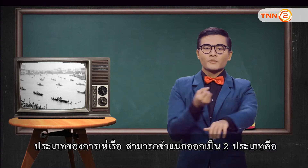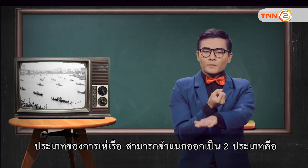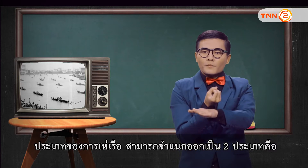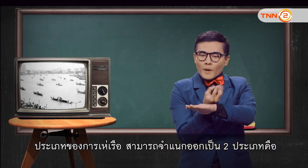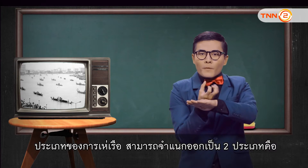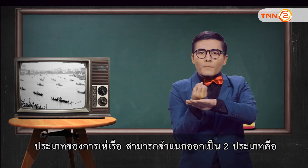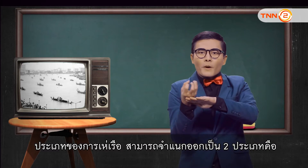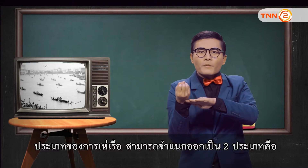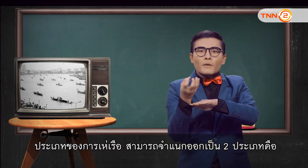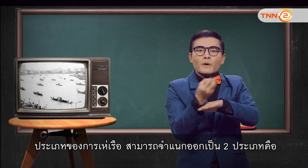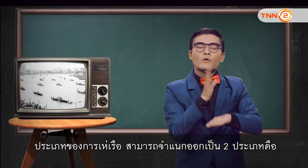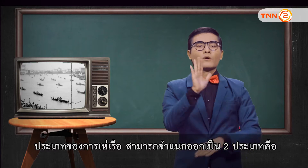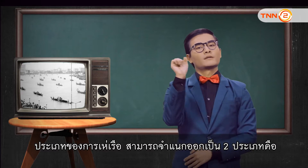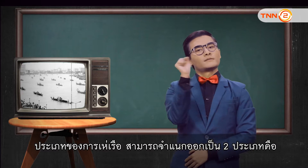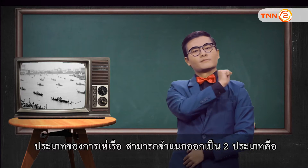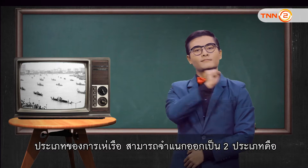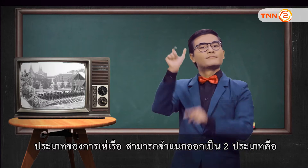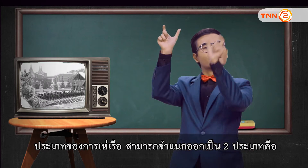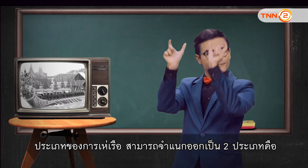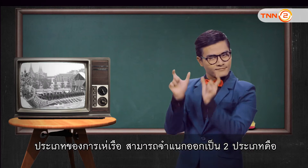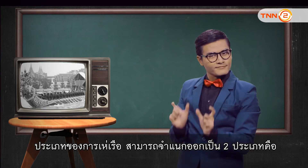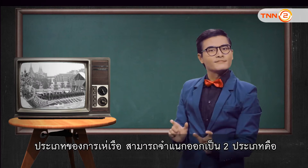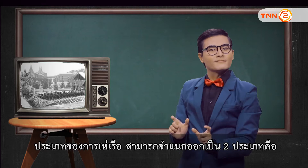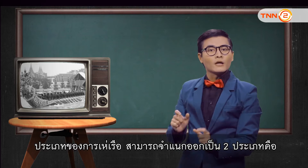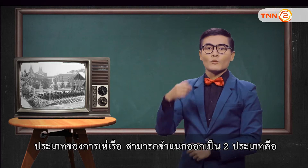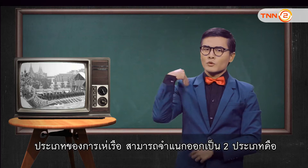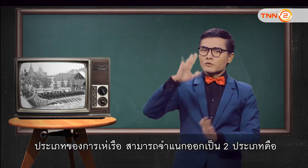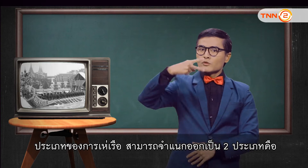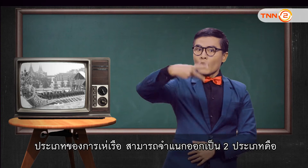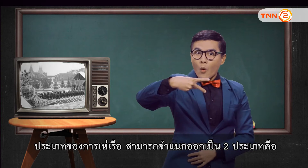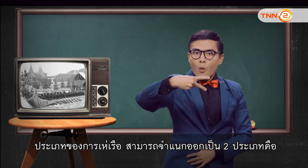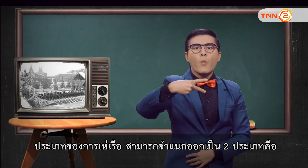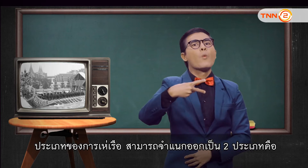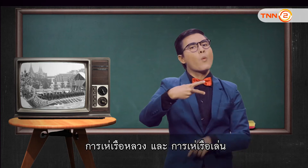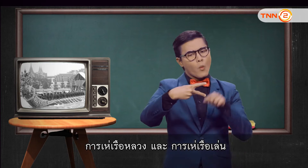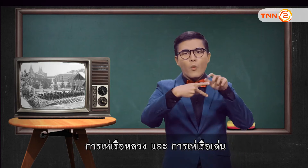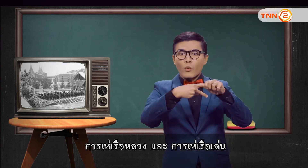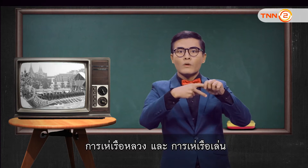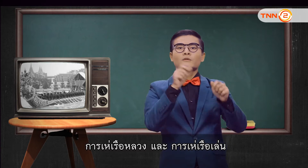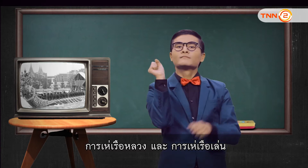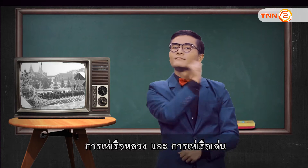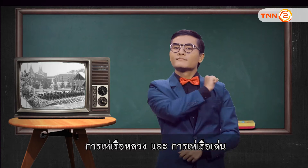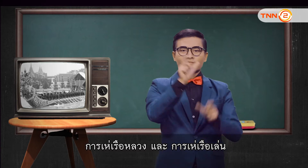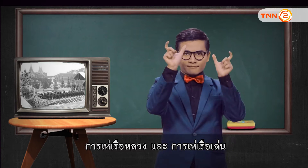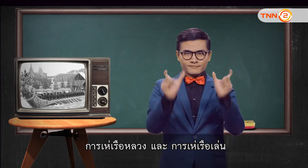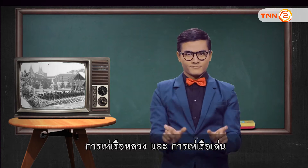ห่เรือสามารถจำแนกออกเป็น2ประเภทคือ การแห่เรือหลวงและการแห่เ